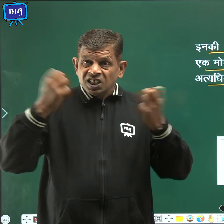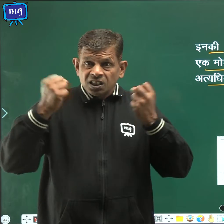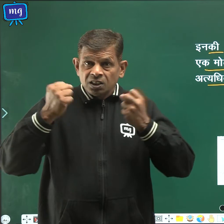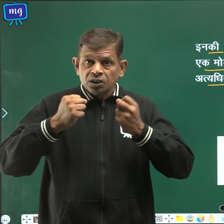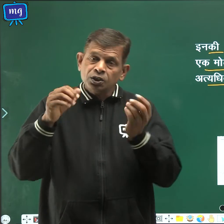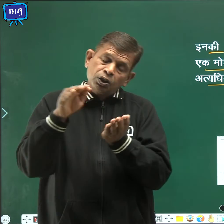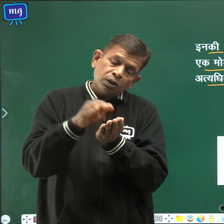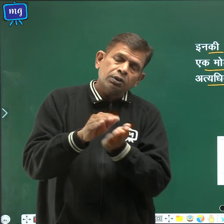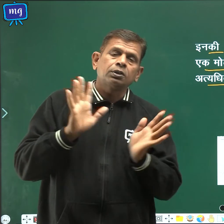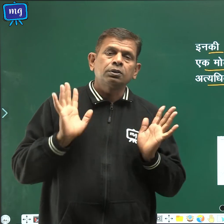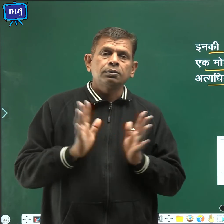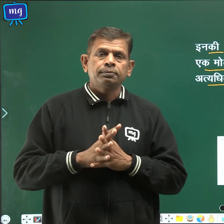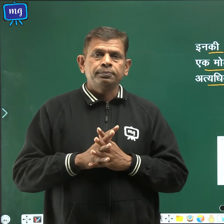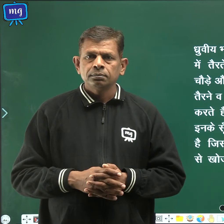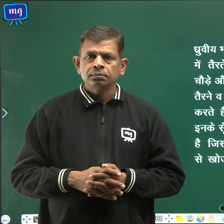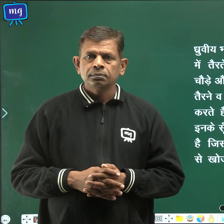रक्षा करती है।